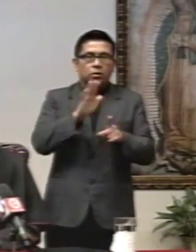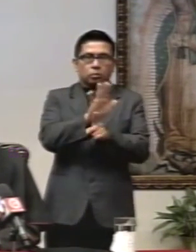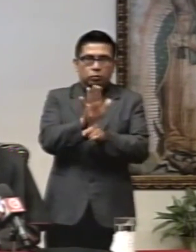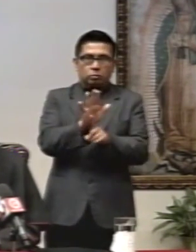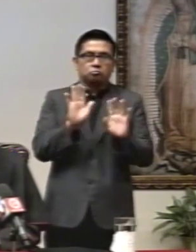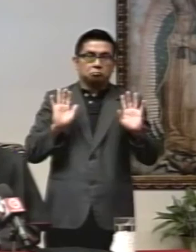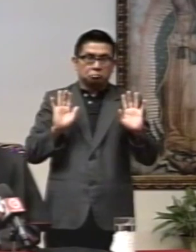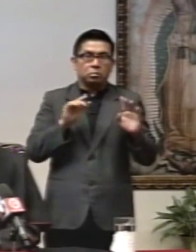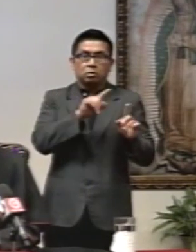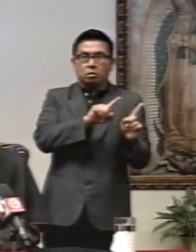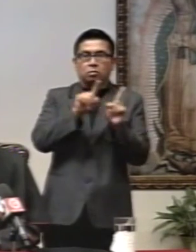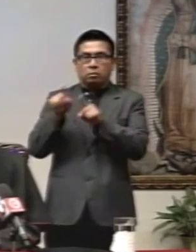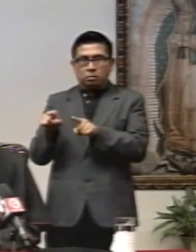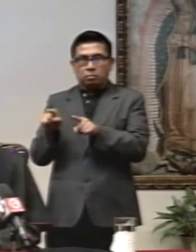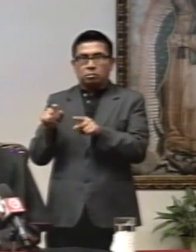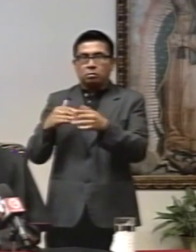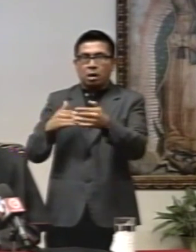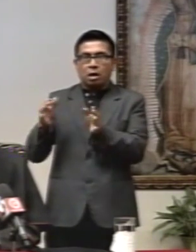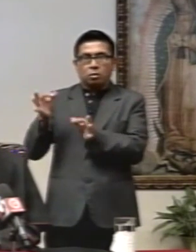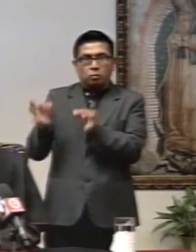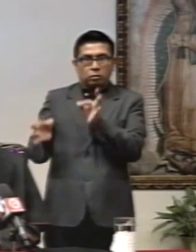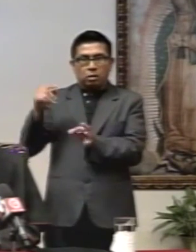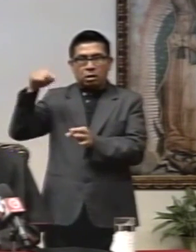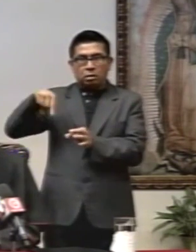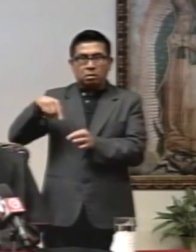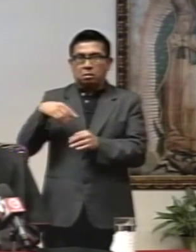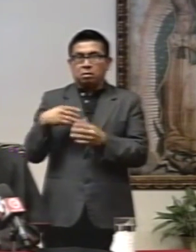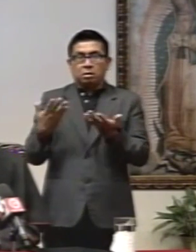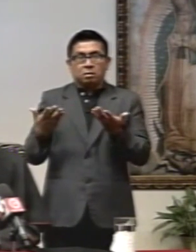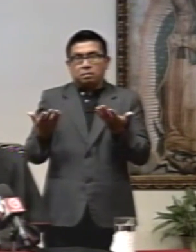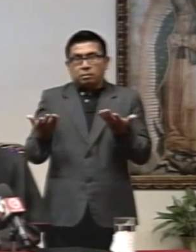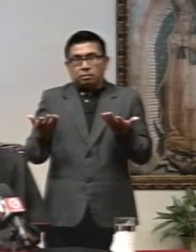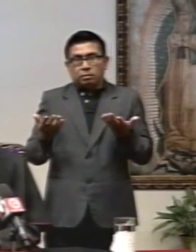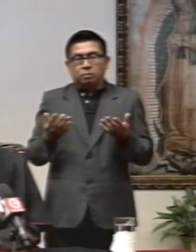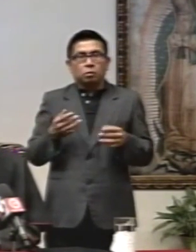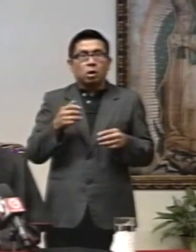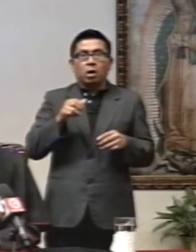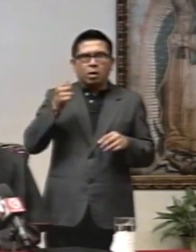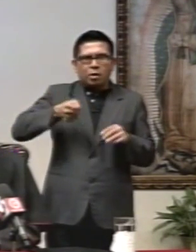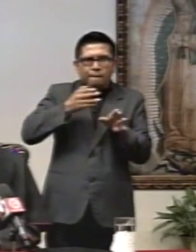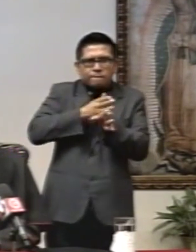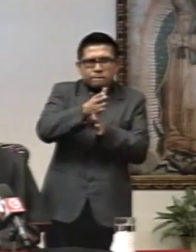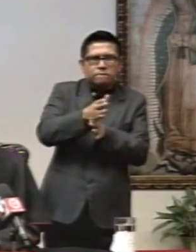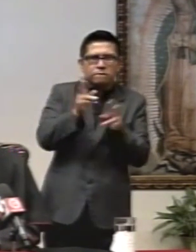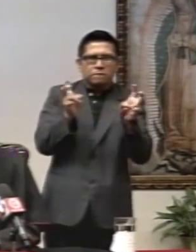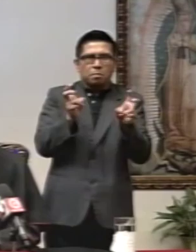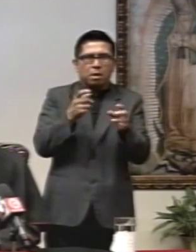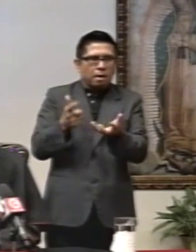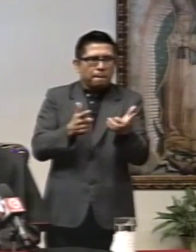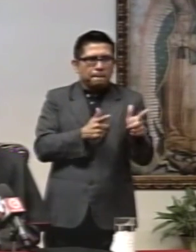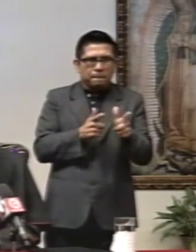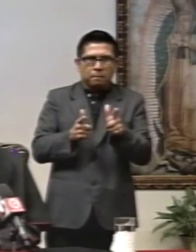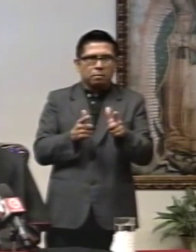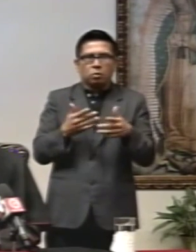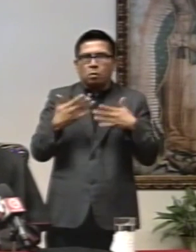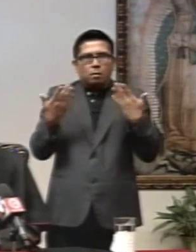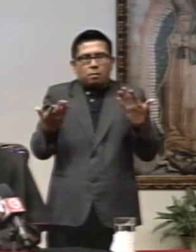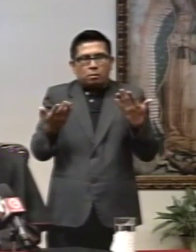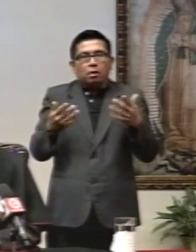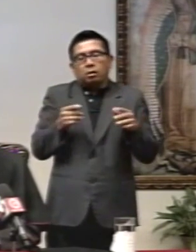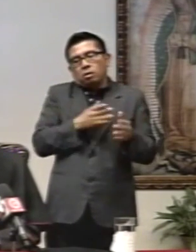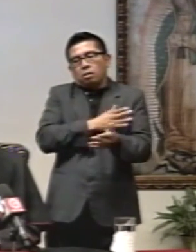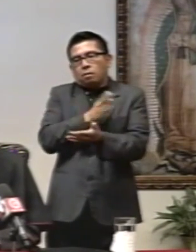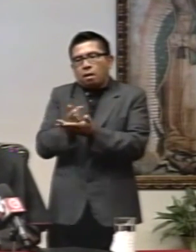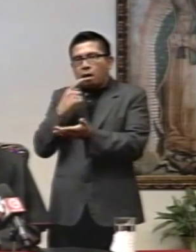entonces van a los únicos tribunales que tenemos, porque no existen los tribunales especializados que la sentencia